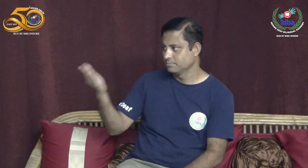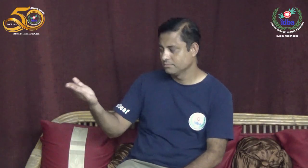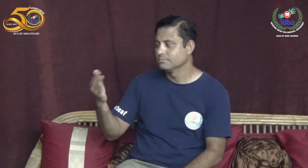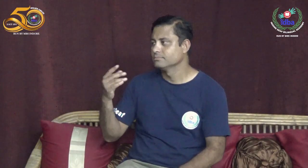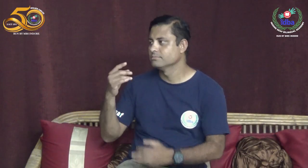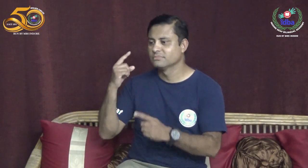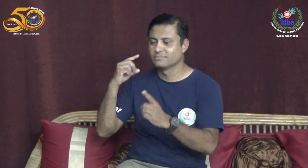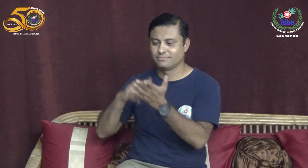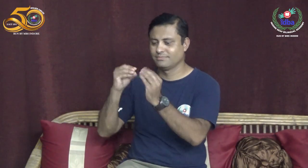गई।